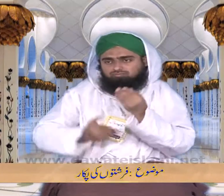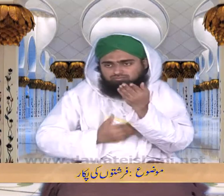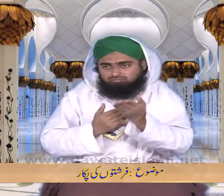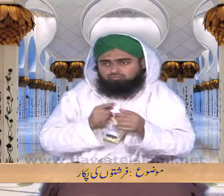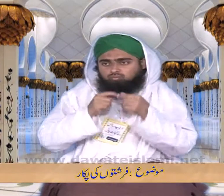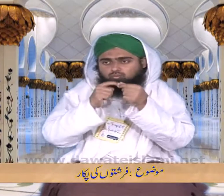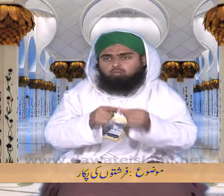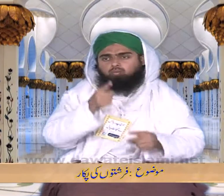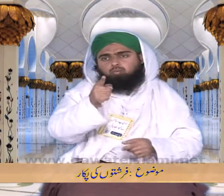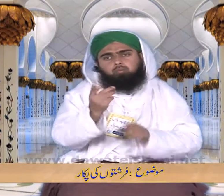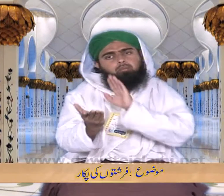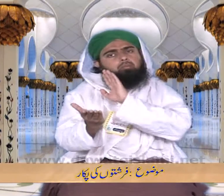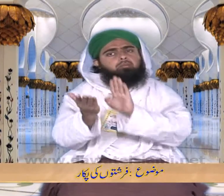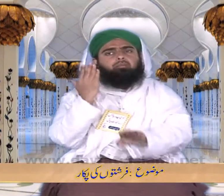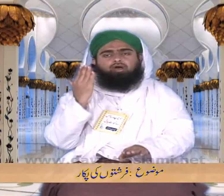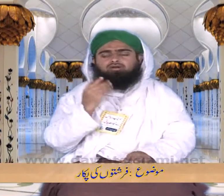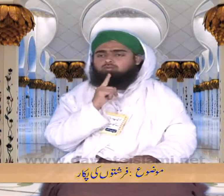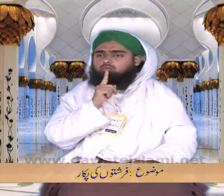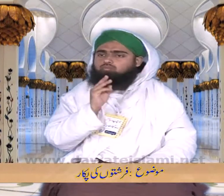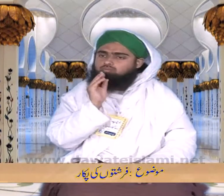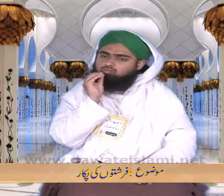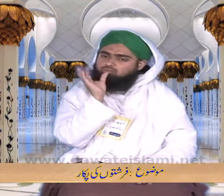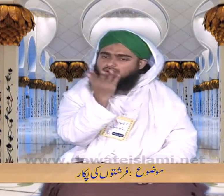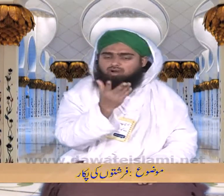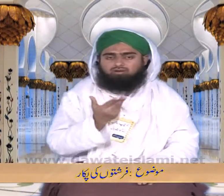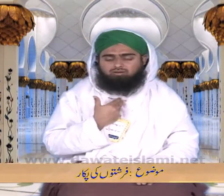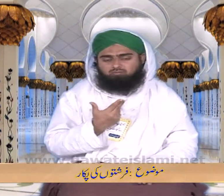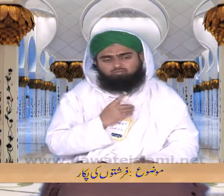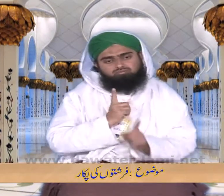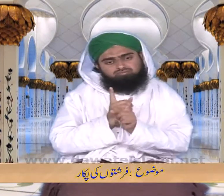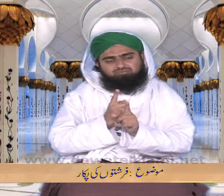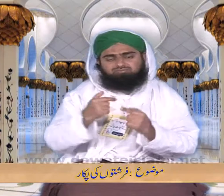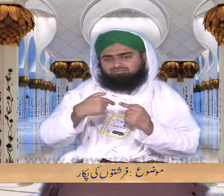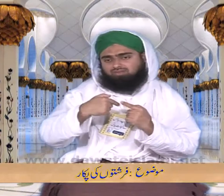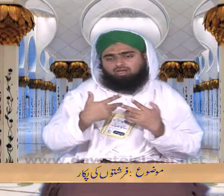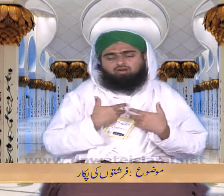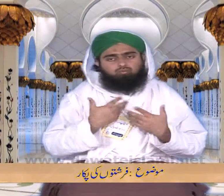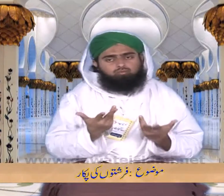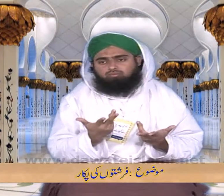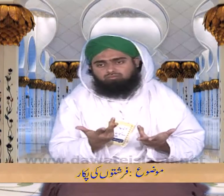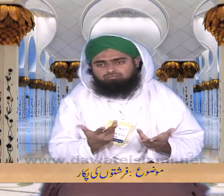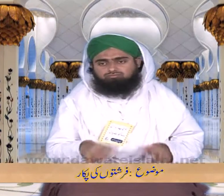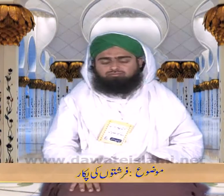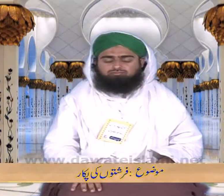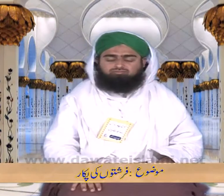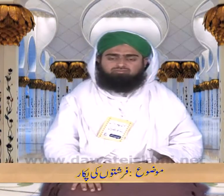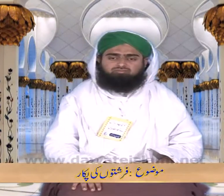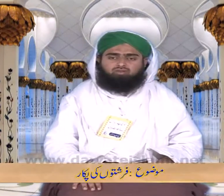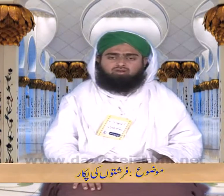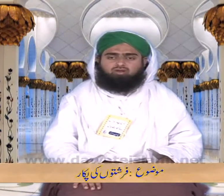قاسد کیوں نہیں بھیجے تو ملک الموت علیہ السلام کہنے لگے کہ آلی جا کالے بال کے بعد